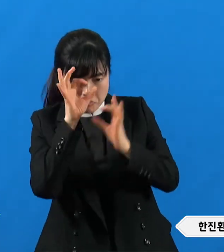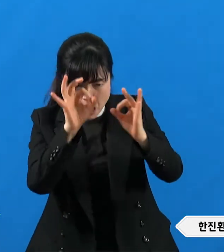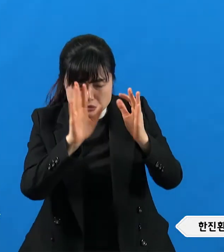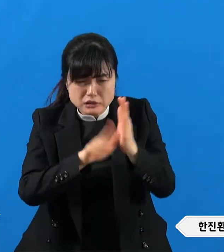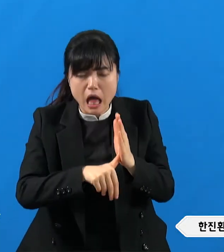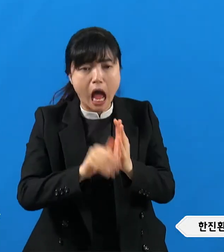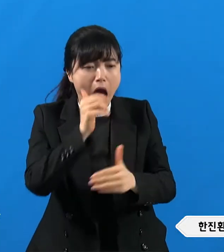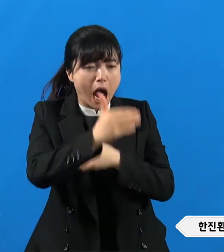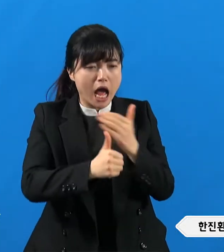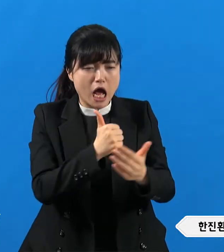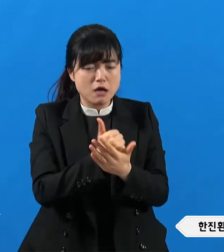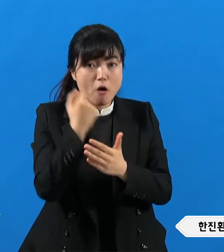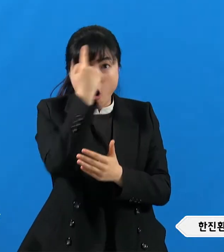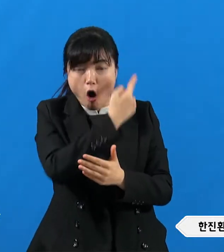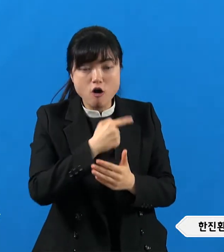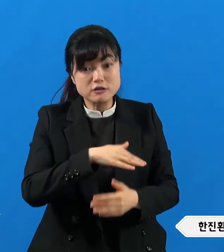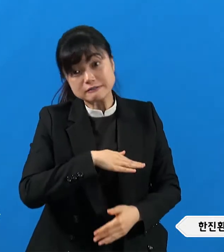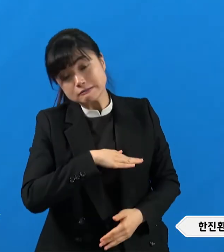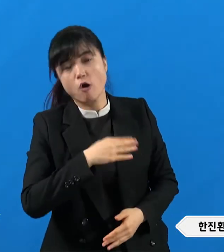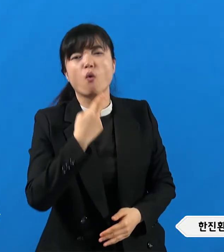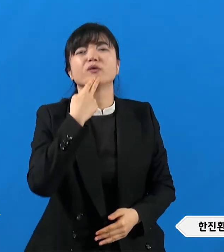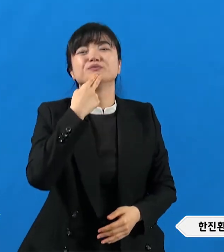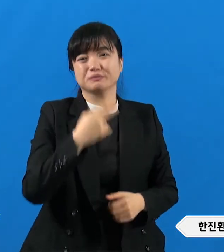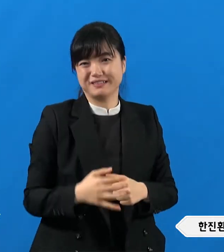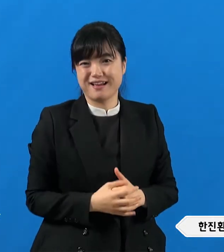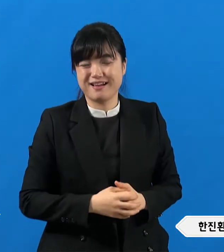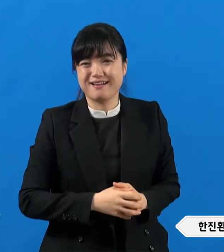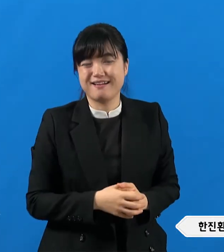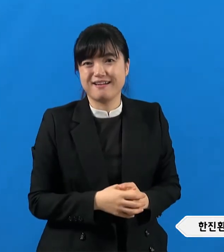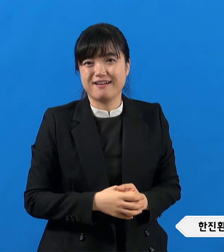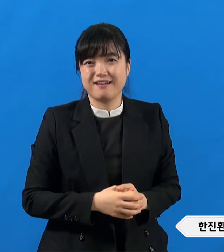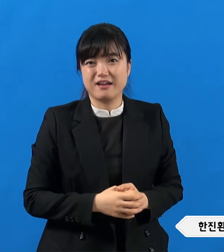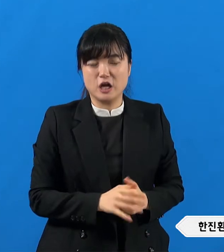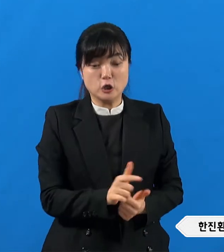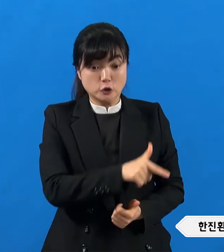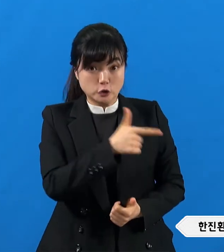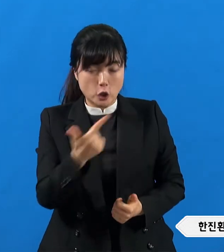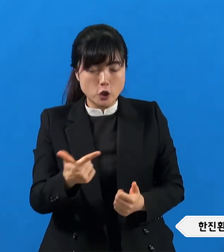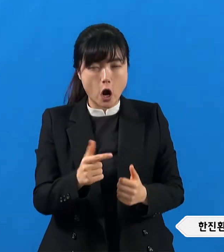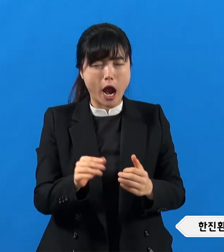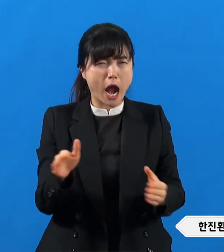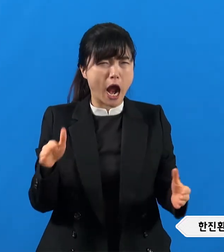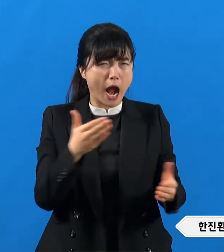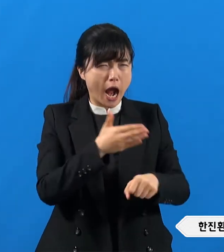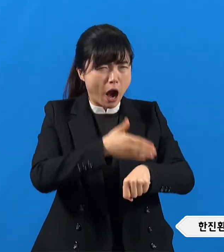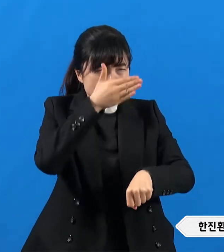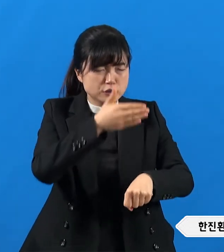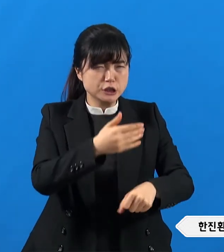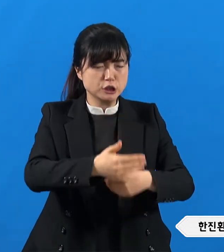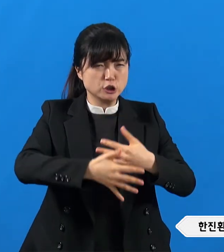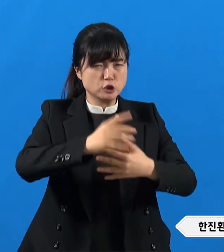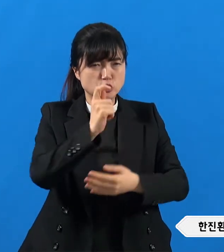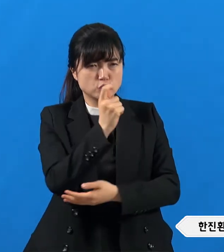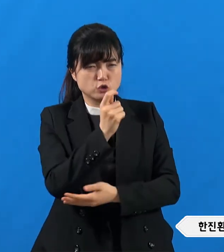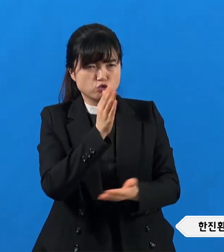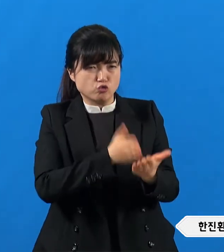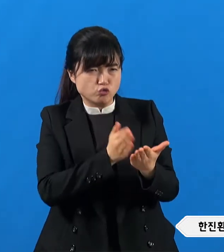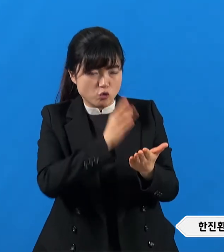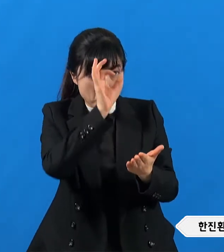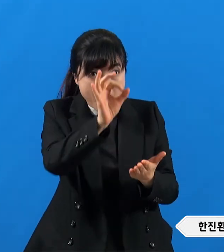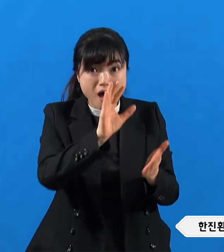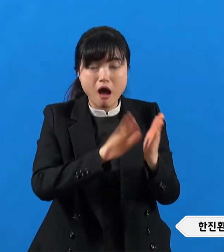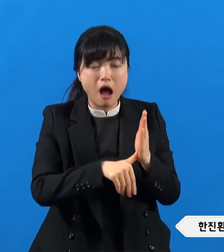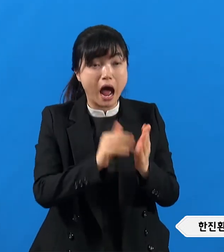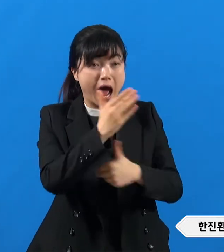거기에 하나님의 얼굴이 실리는 일도 없습니다. 저녁 9시 뉴스를 아무리 보아도 하나님의 얼굴이